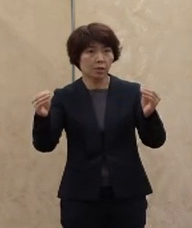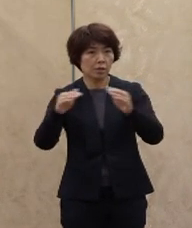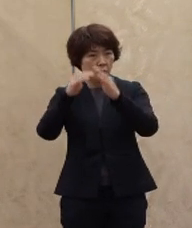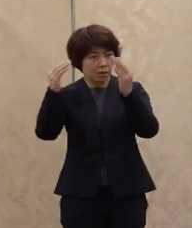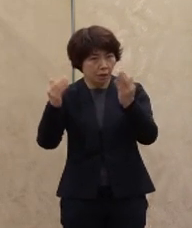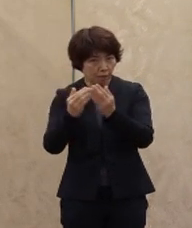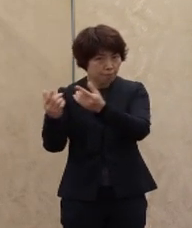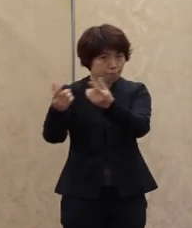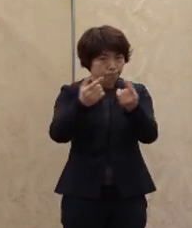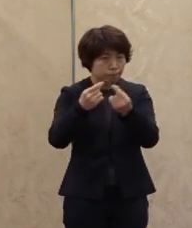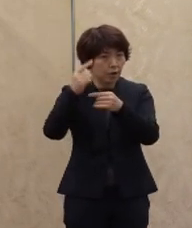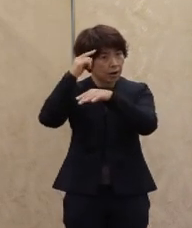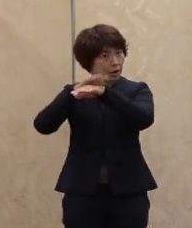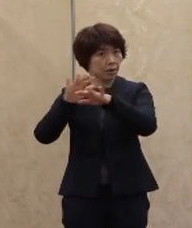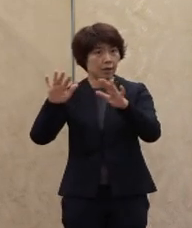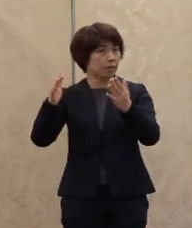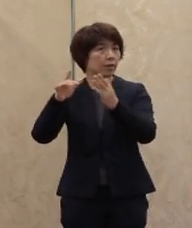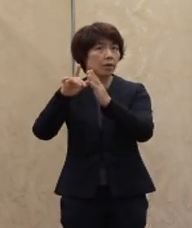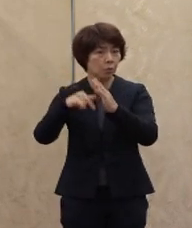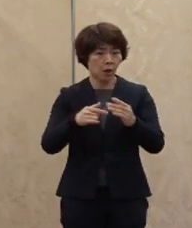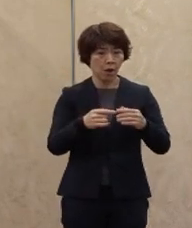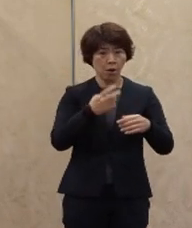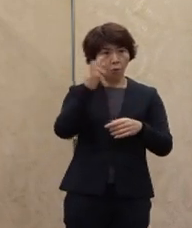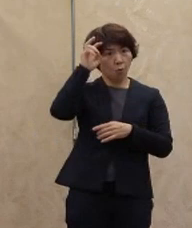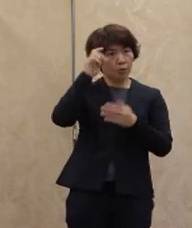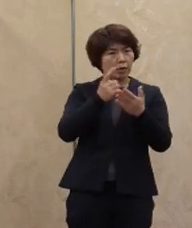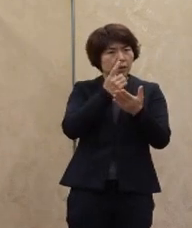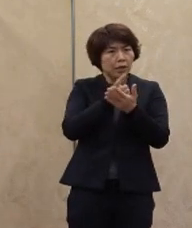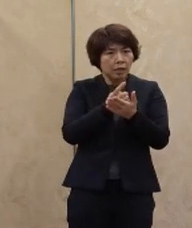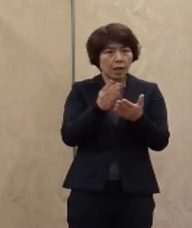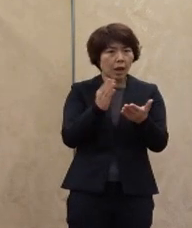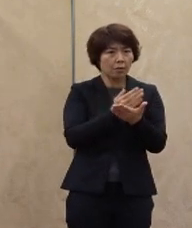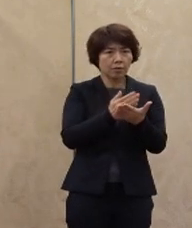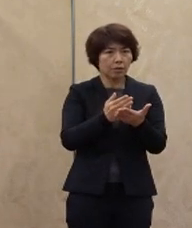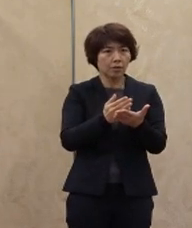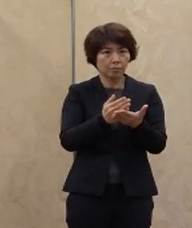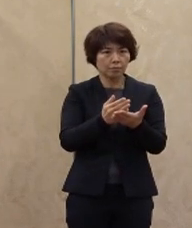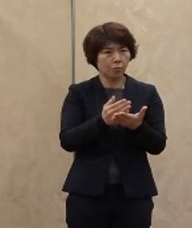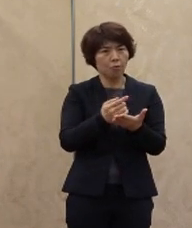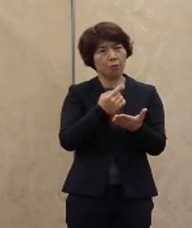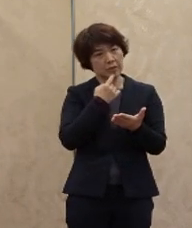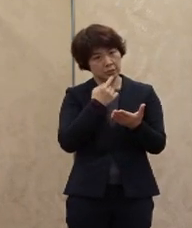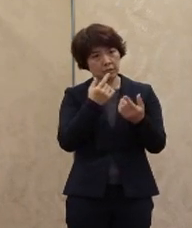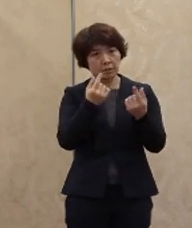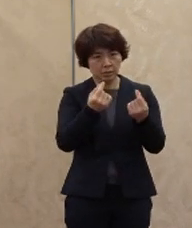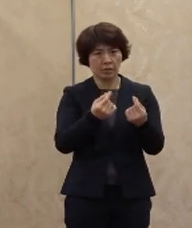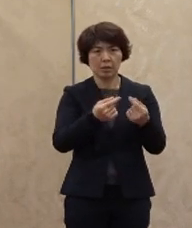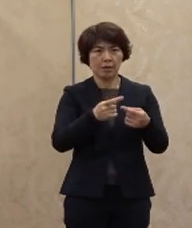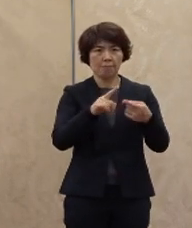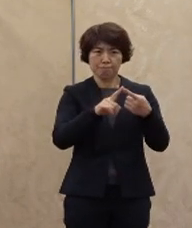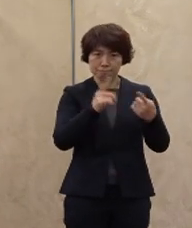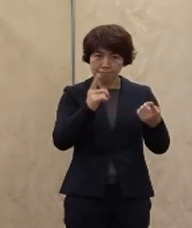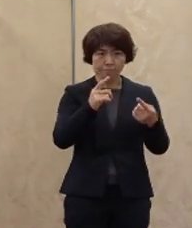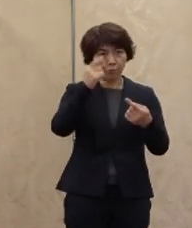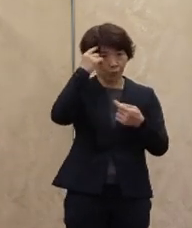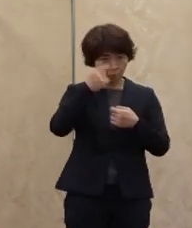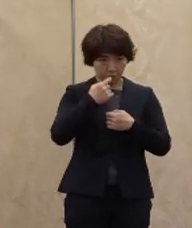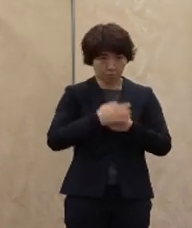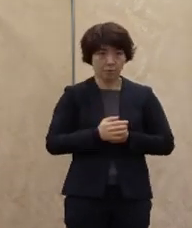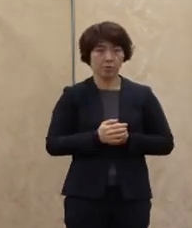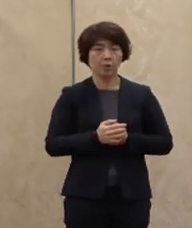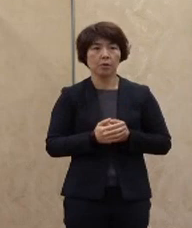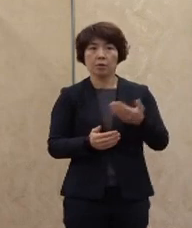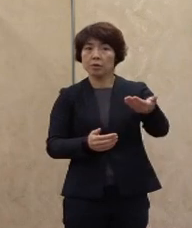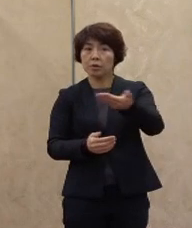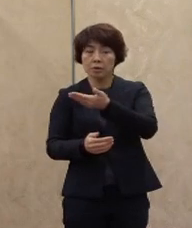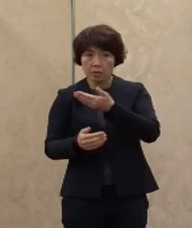り、大阪独自で判断することは不適切だし、その必要もないだろうというふうに思っています。 現状では、では新規